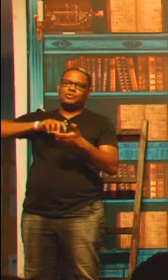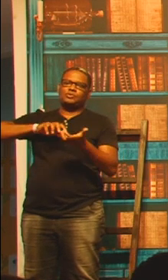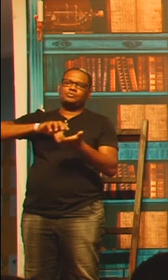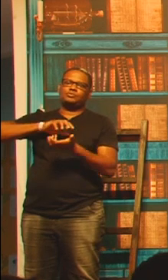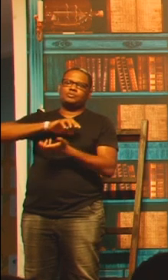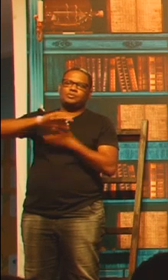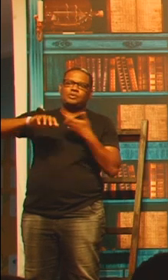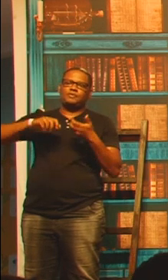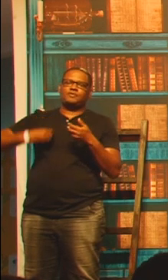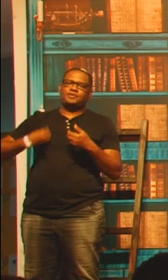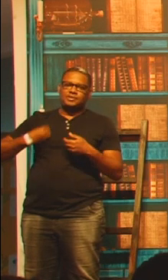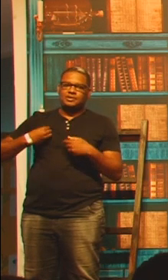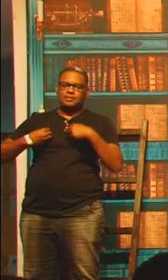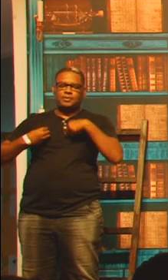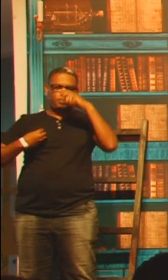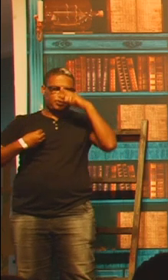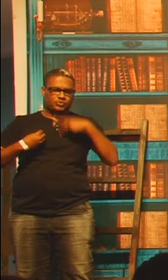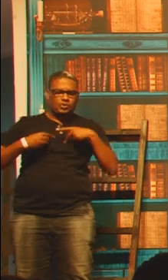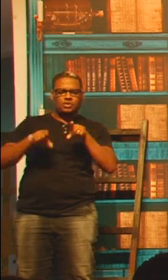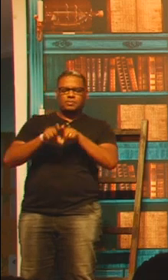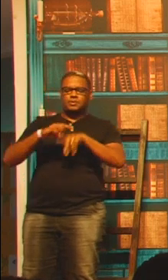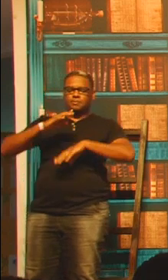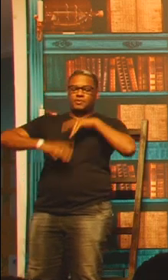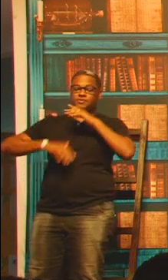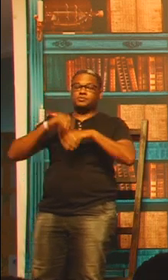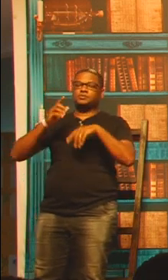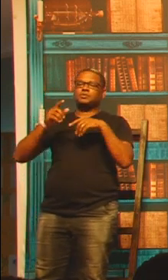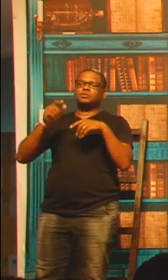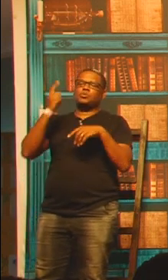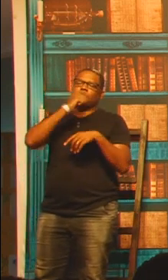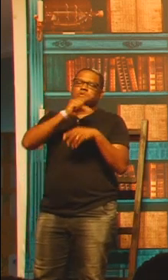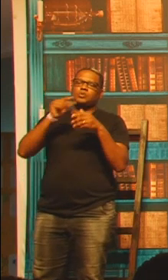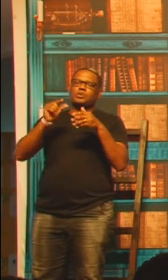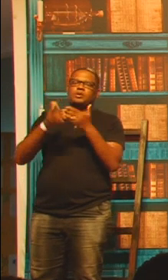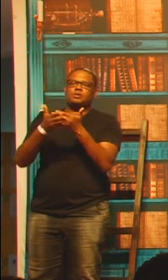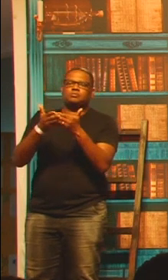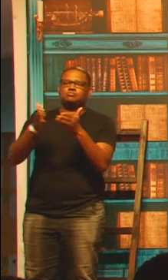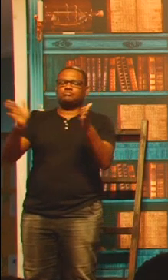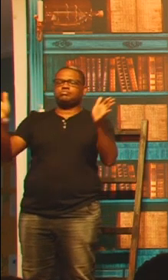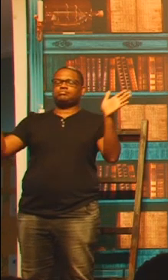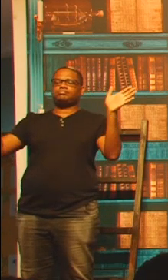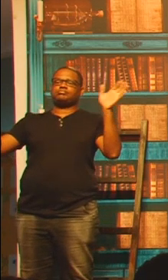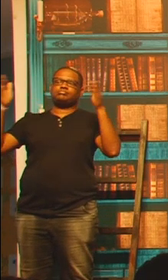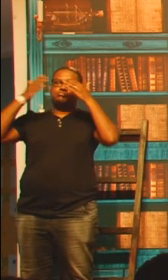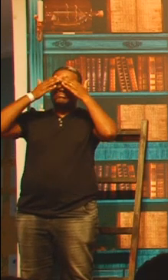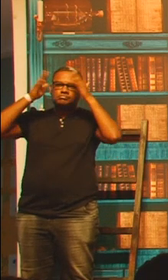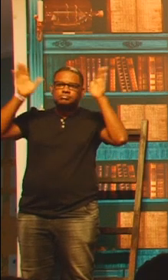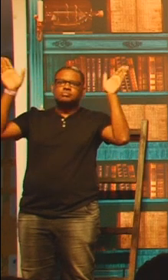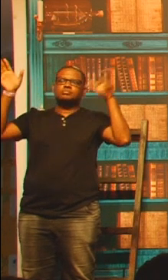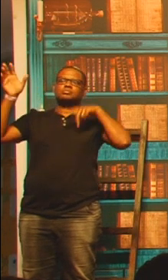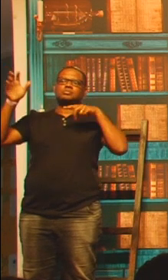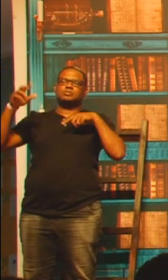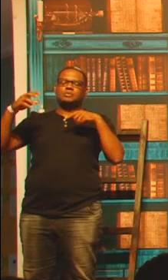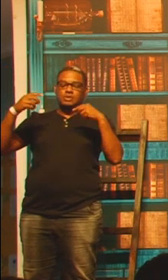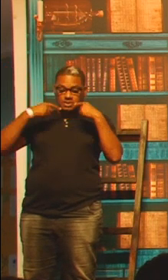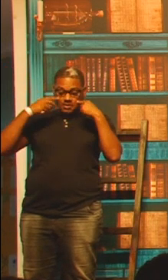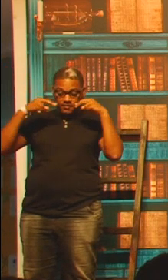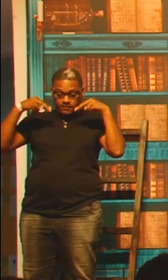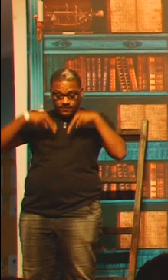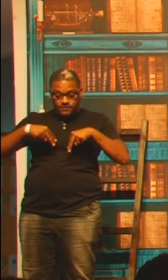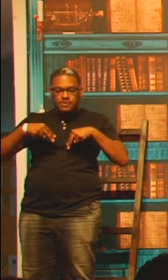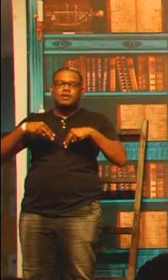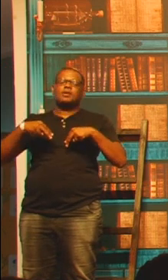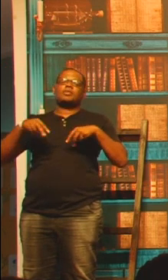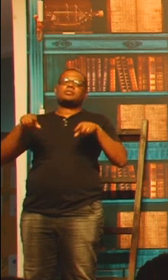porque, tanto de maneira pessoal quanto profissional, ele me abriu os olhos para questões minhas, pessoais,